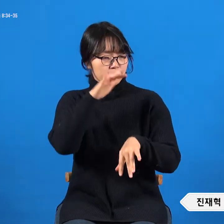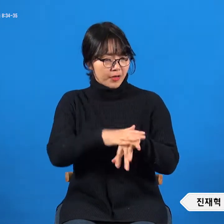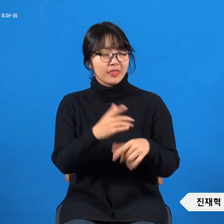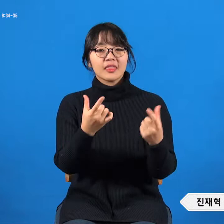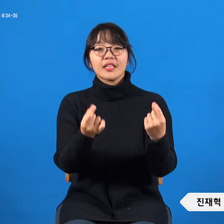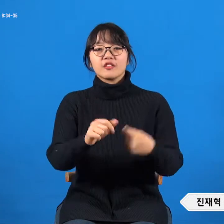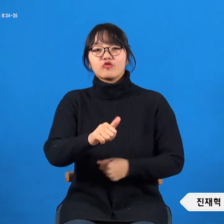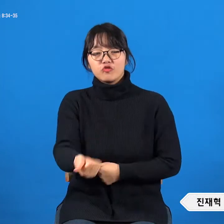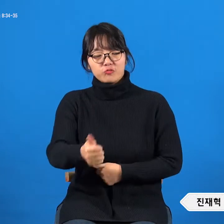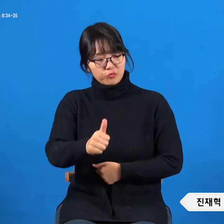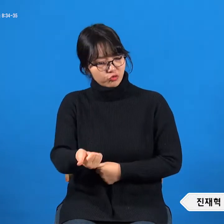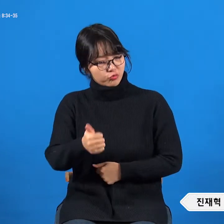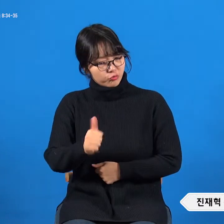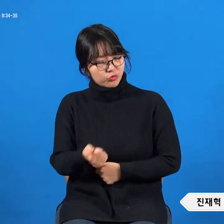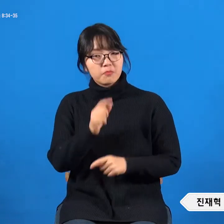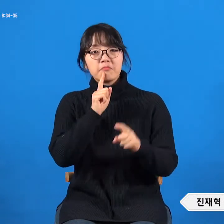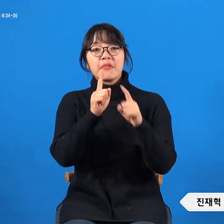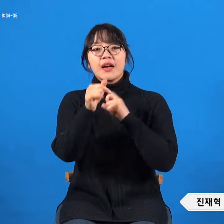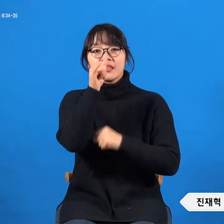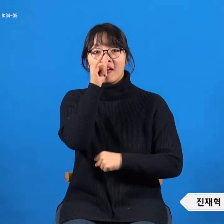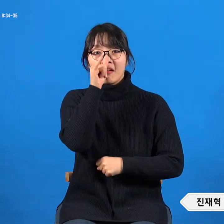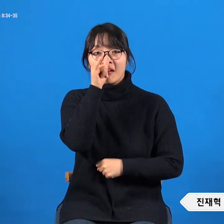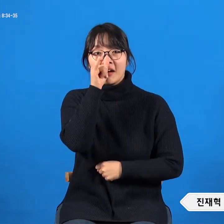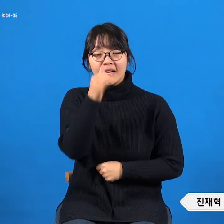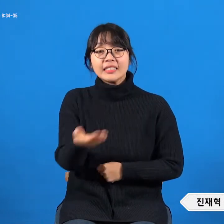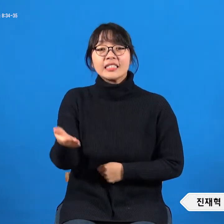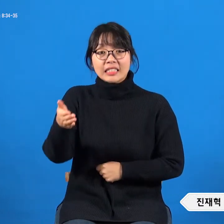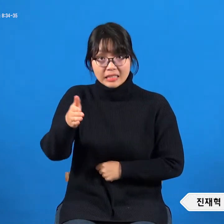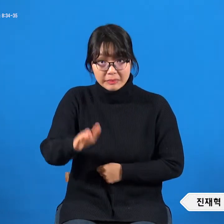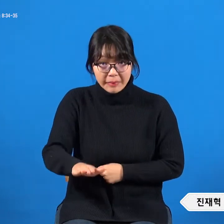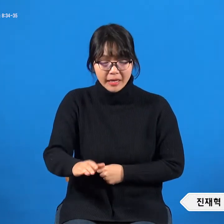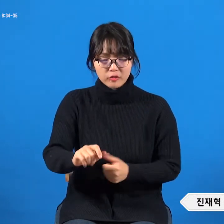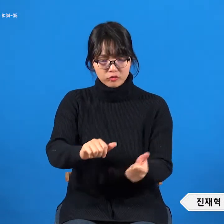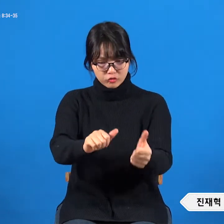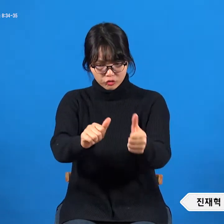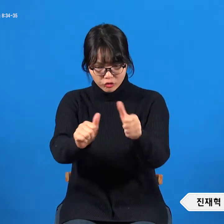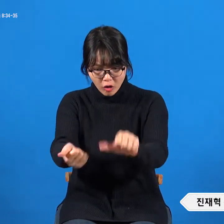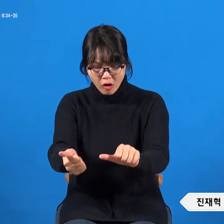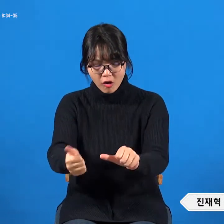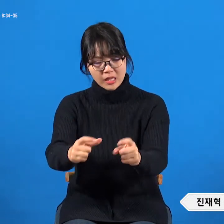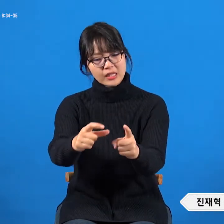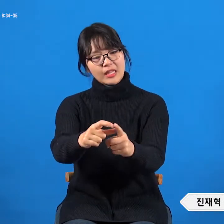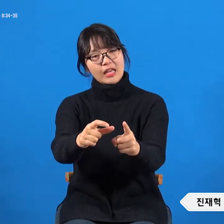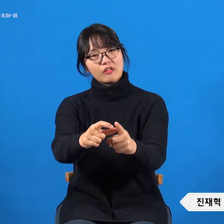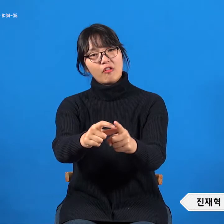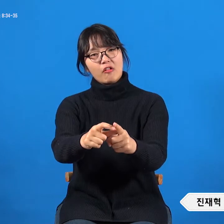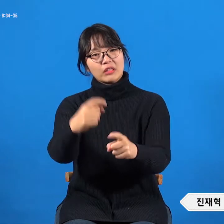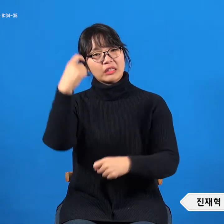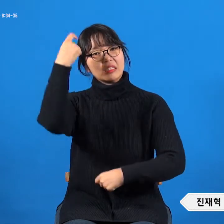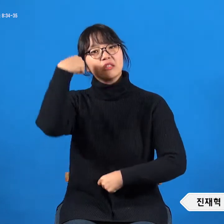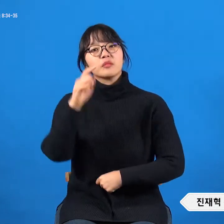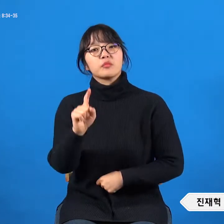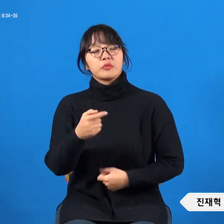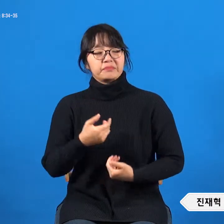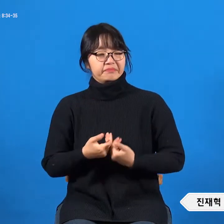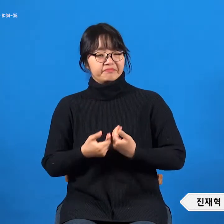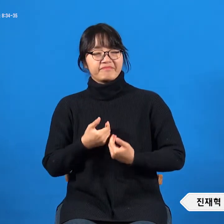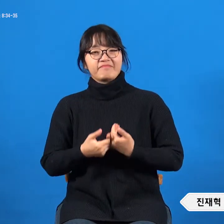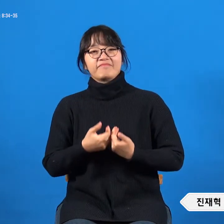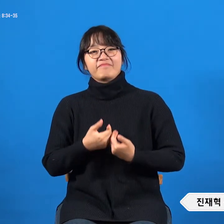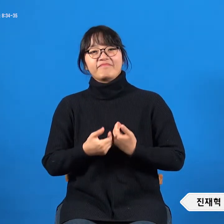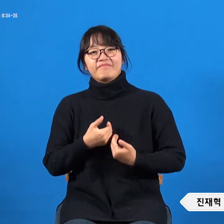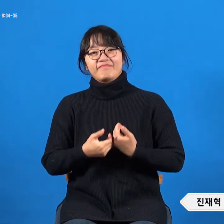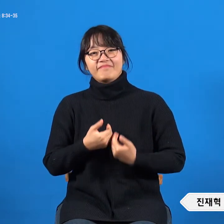말로 죽음을 이야기하면서도 막상 이 죽음이란 단어는 우리를 몹시 불편하게 만드는 주제가 아닐